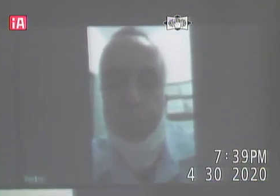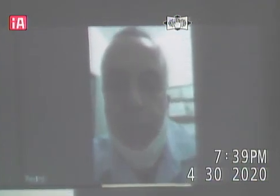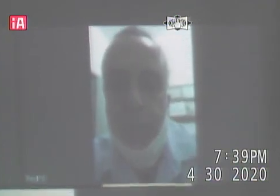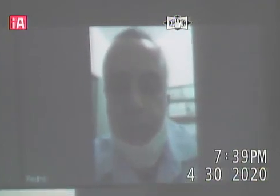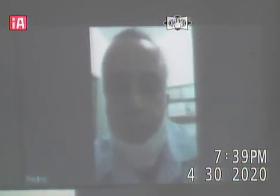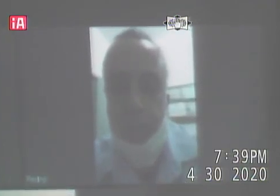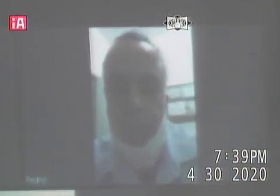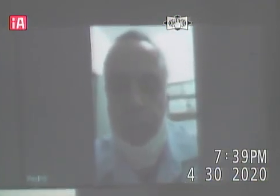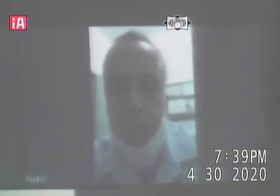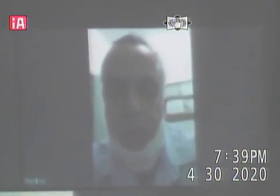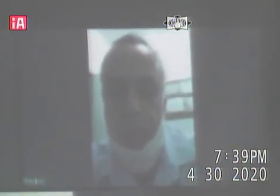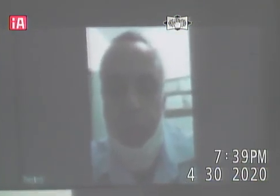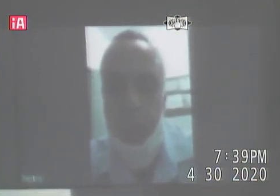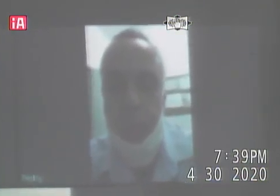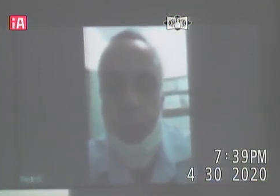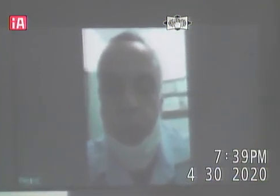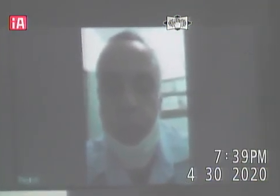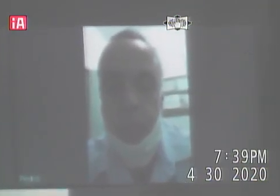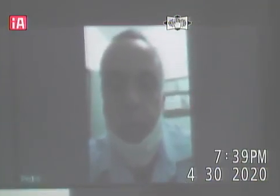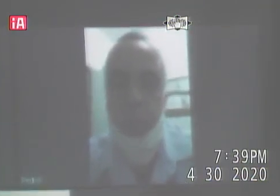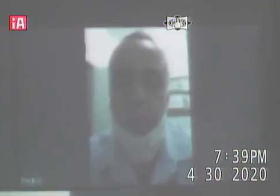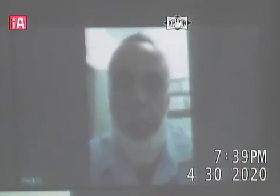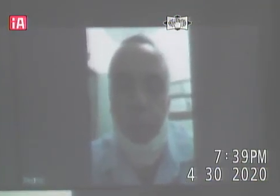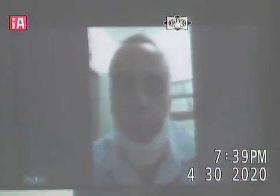temos um plano.